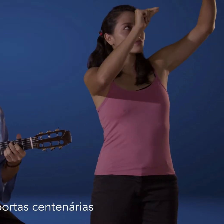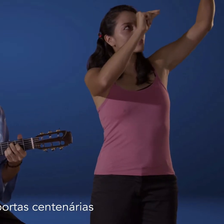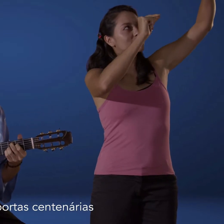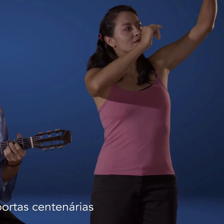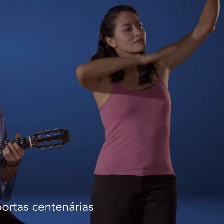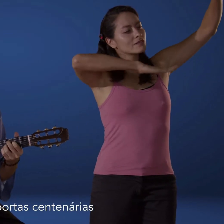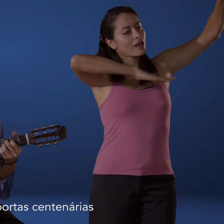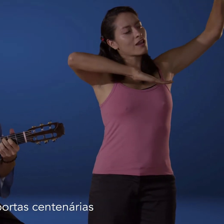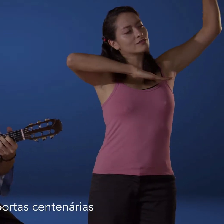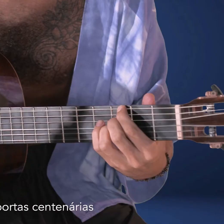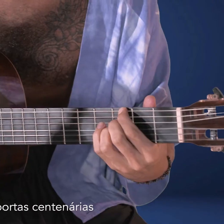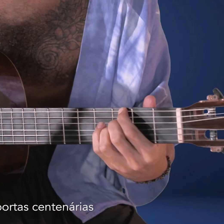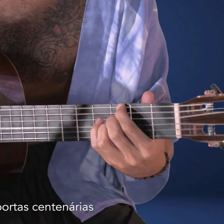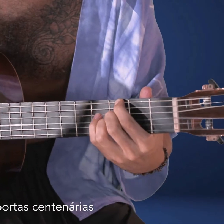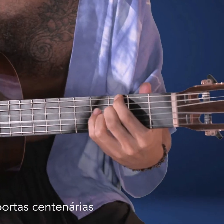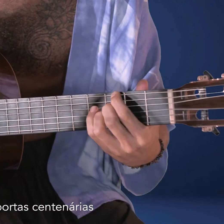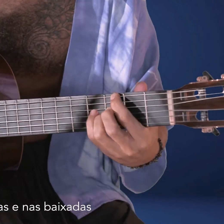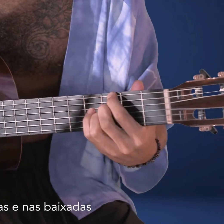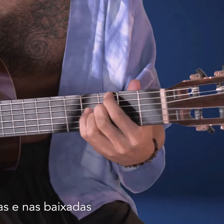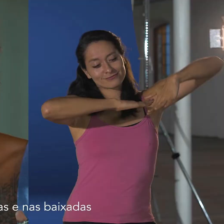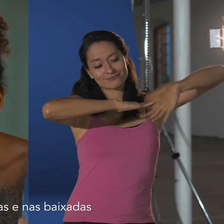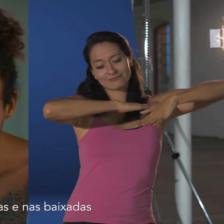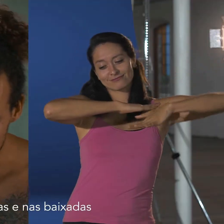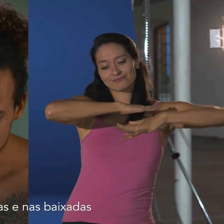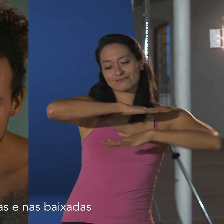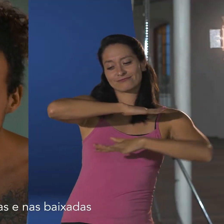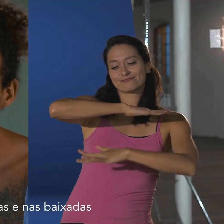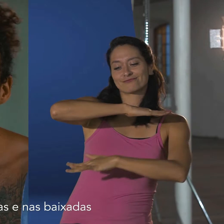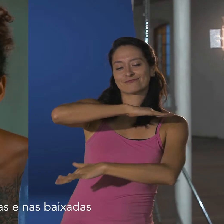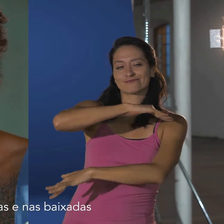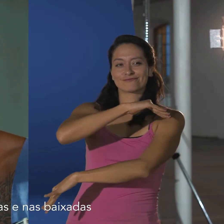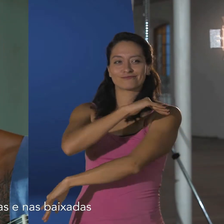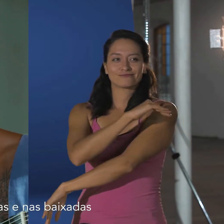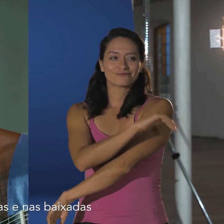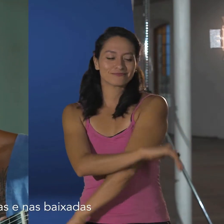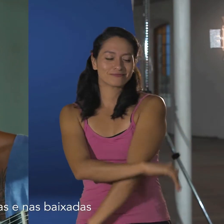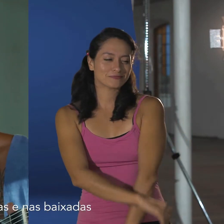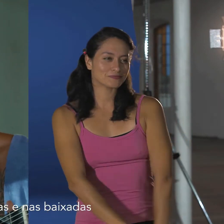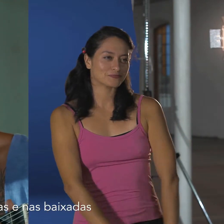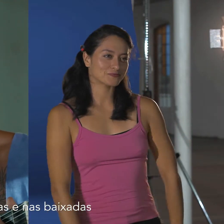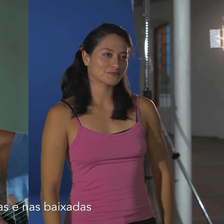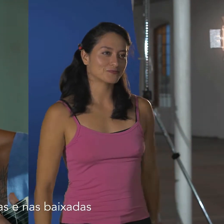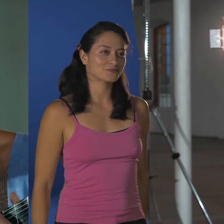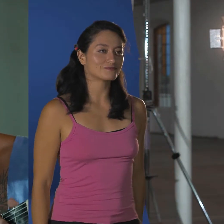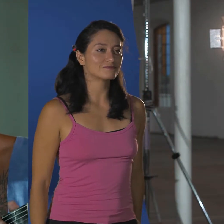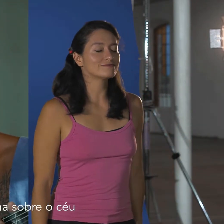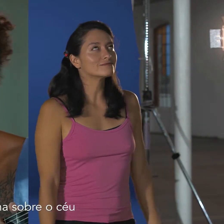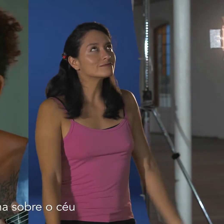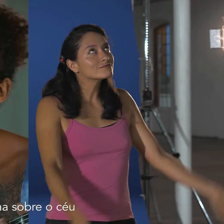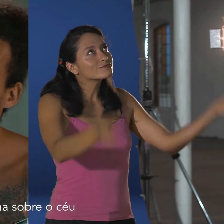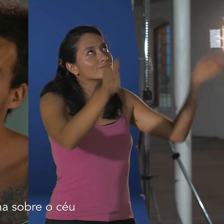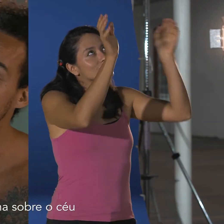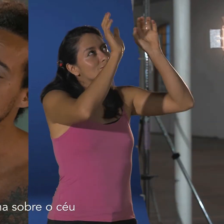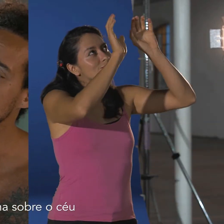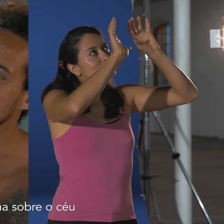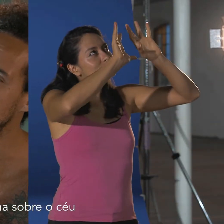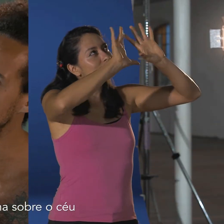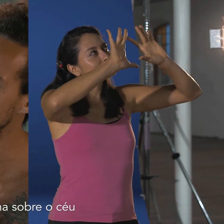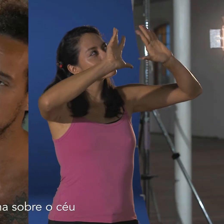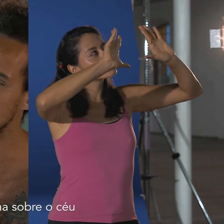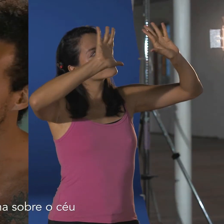em portas centenárias, nas ladeiras e nas baixadas,